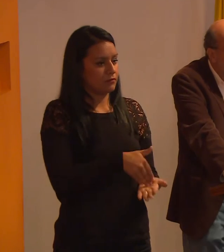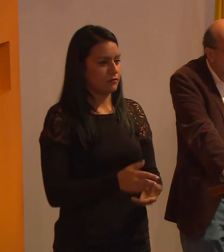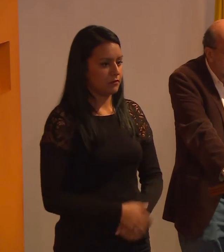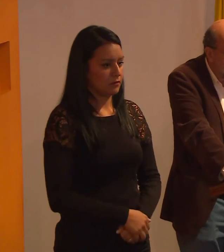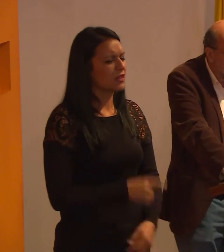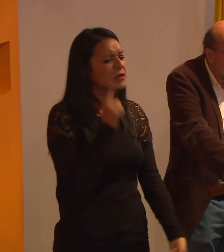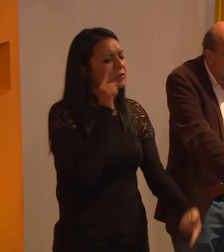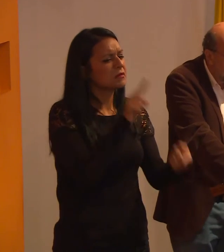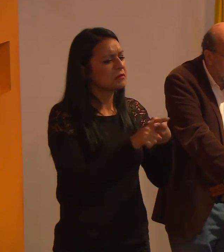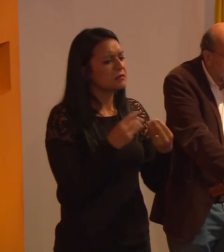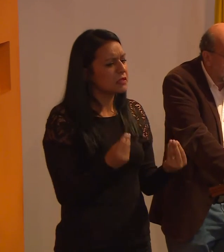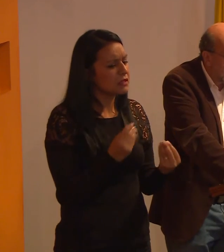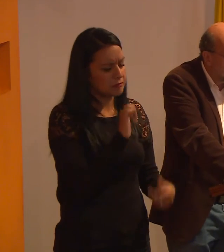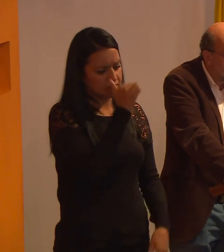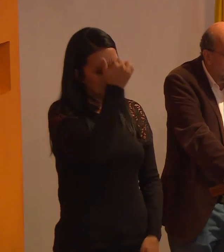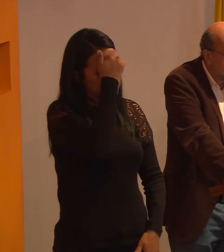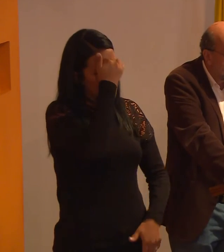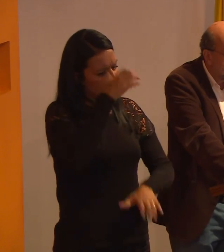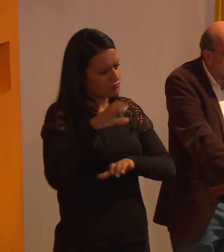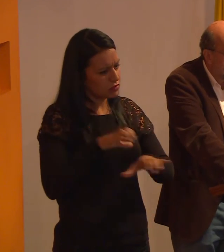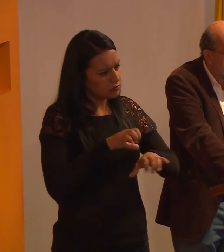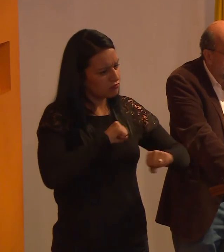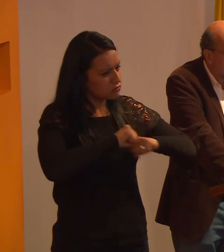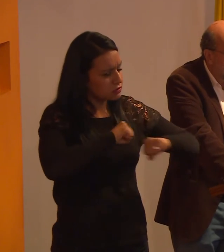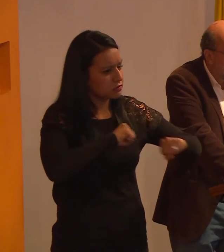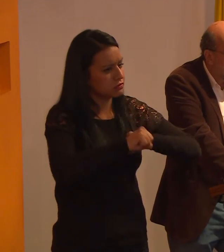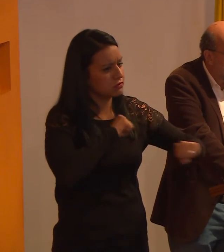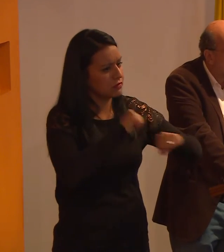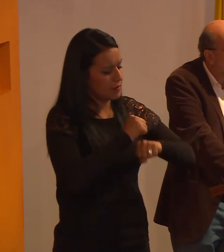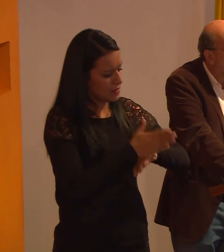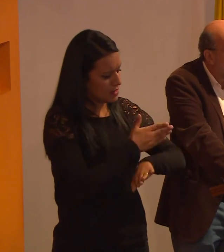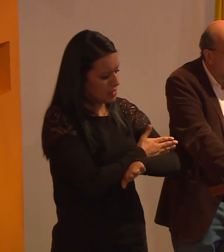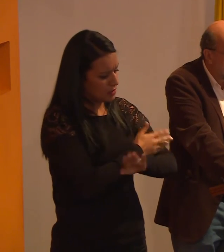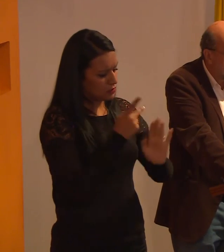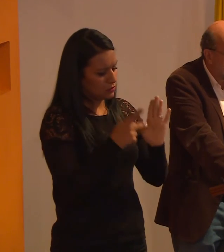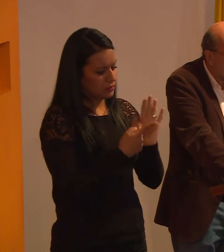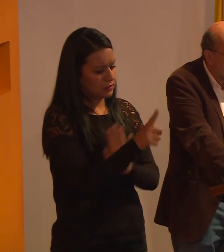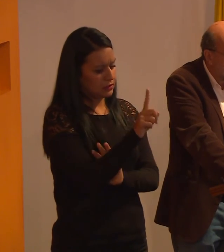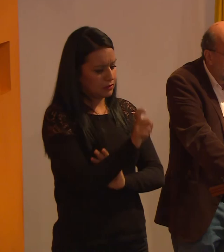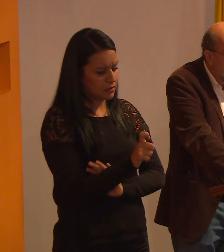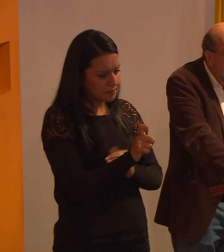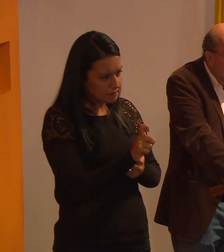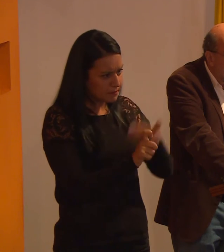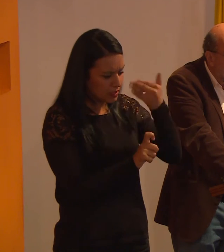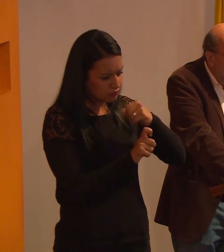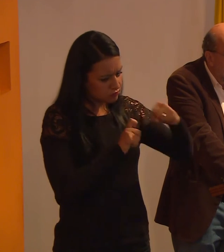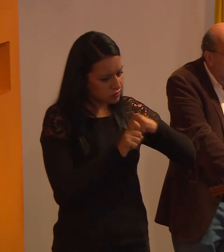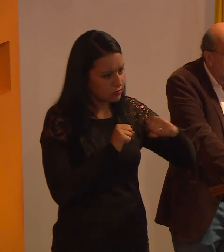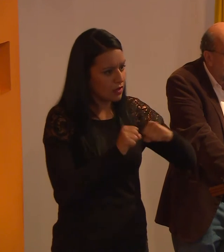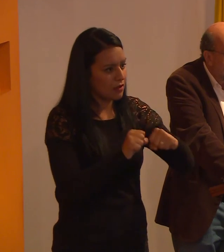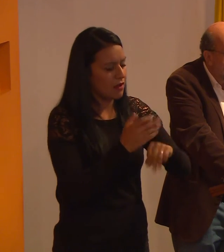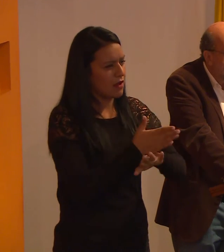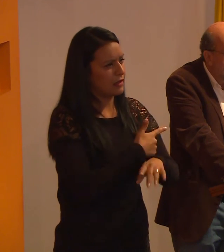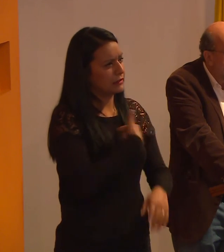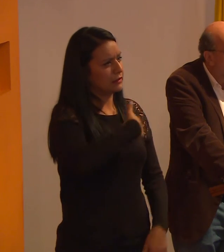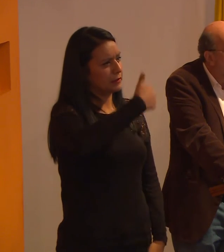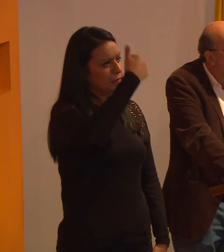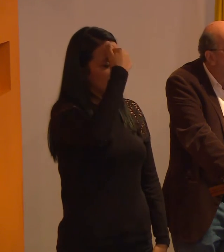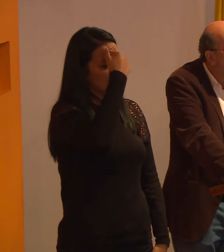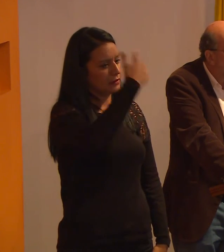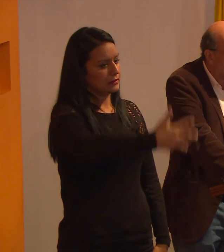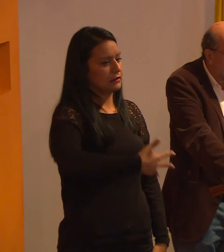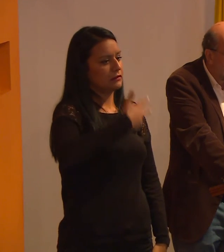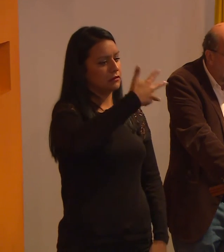fin de priorizar las acciones que se deben emprender para el 2016, se piensa en